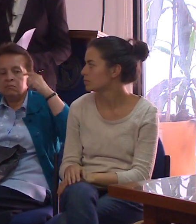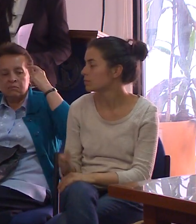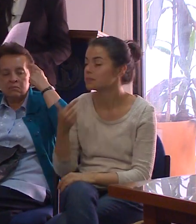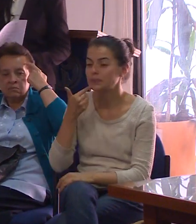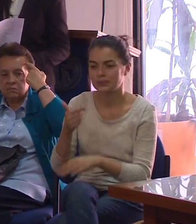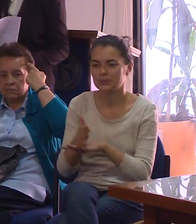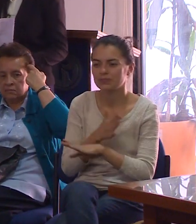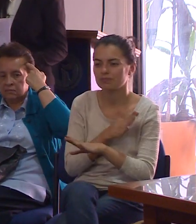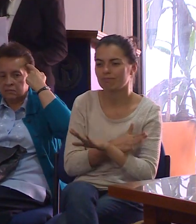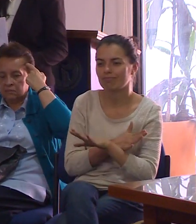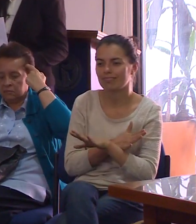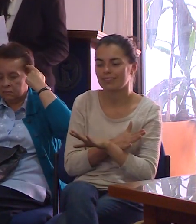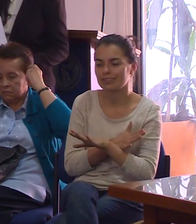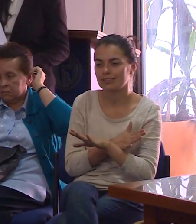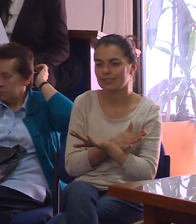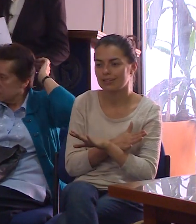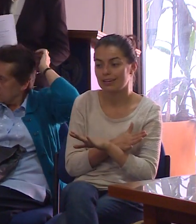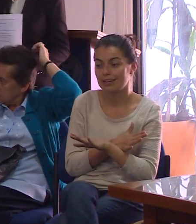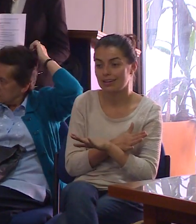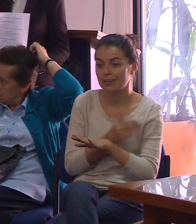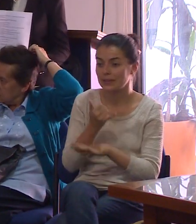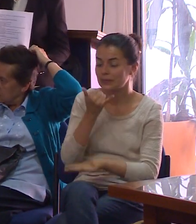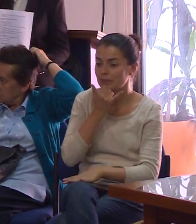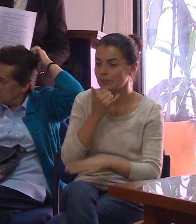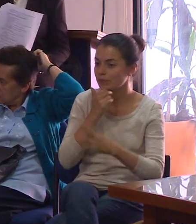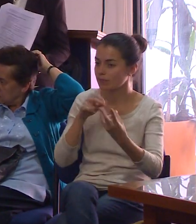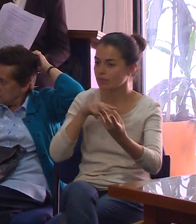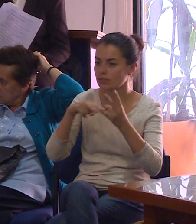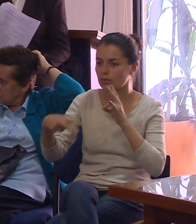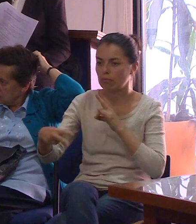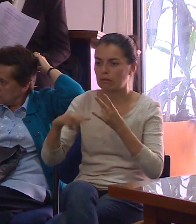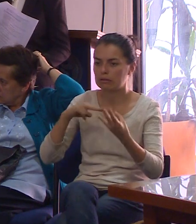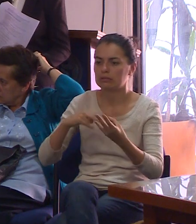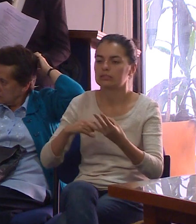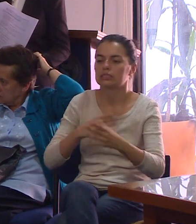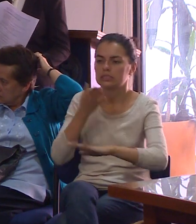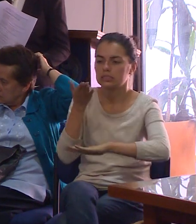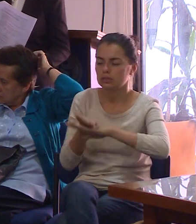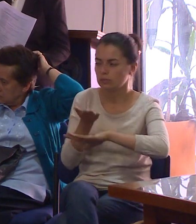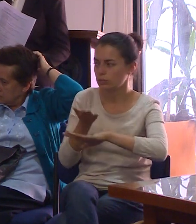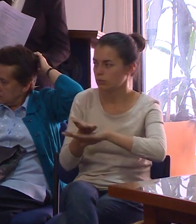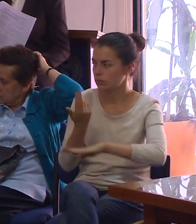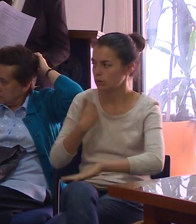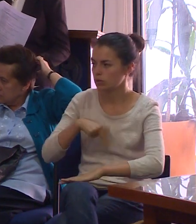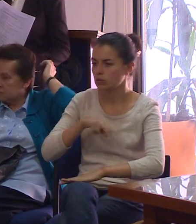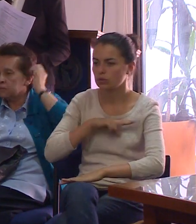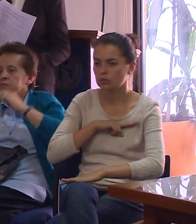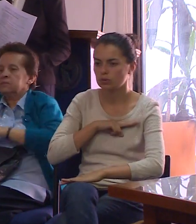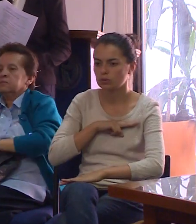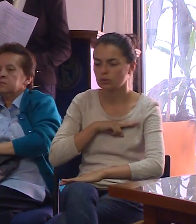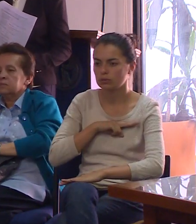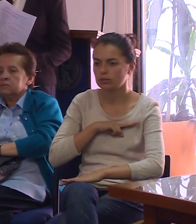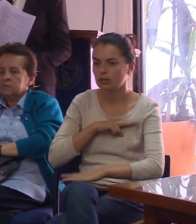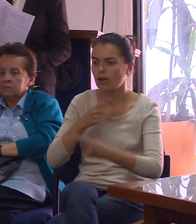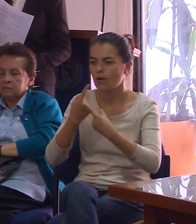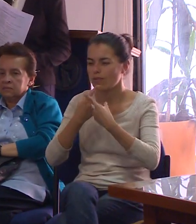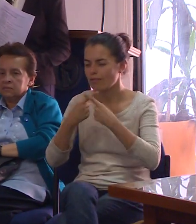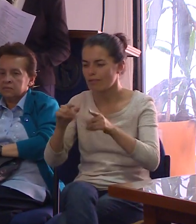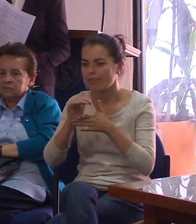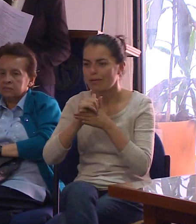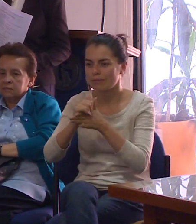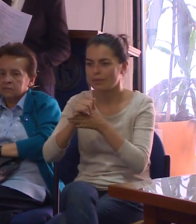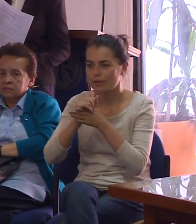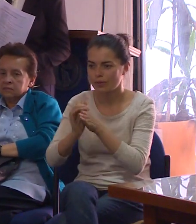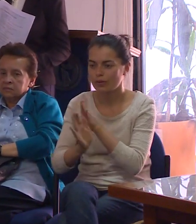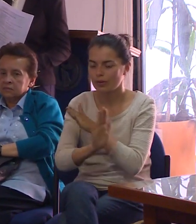decíamos anteriormente, dentro de esa perspectiva apostamos a que esas otras metodologías que